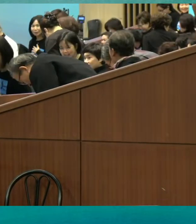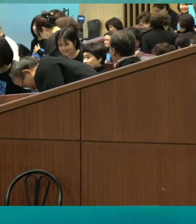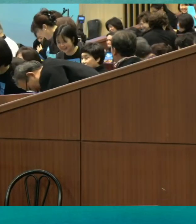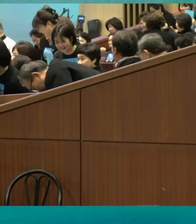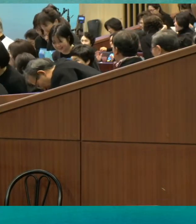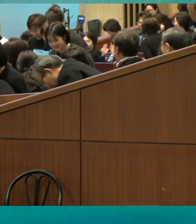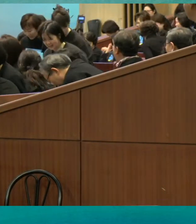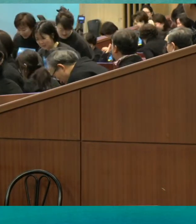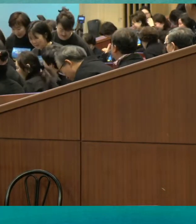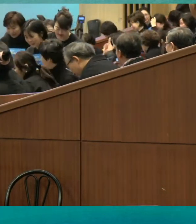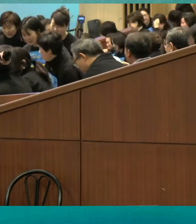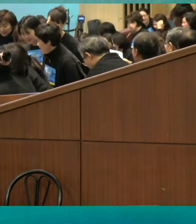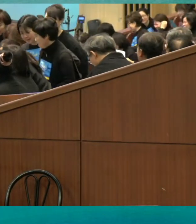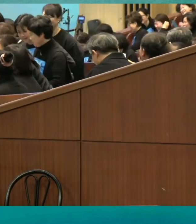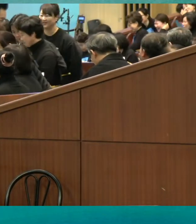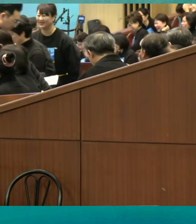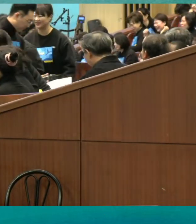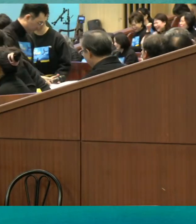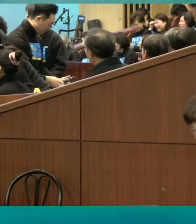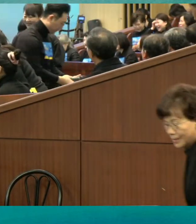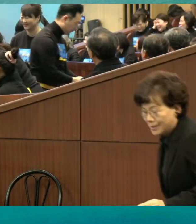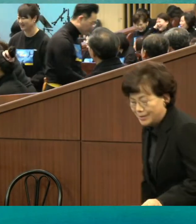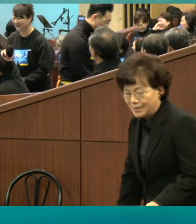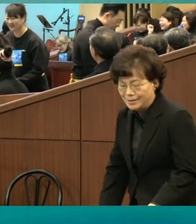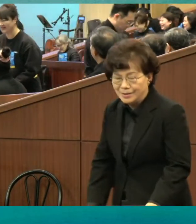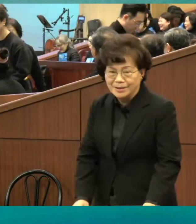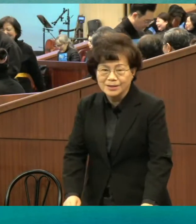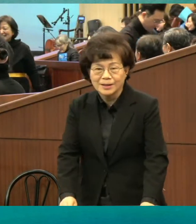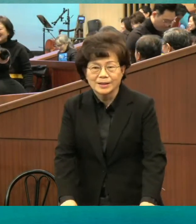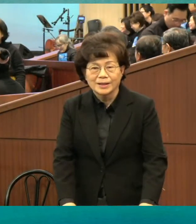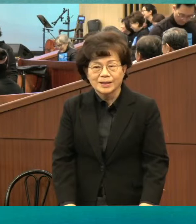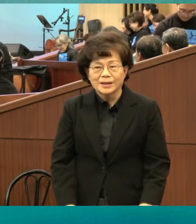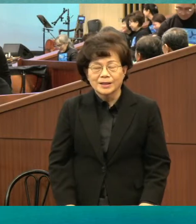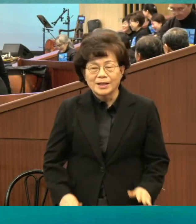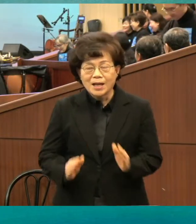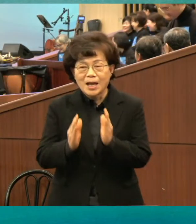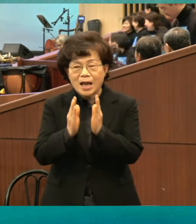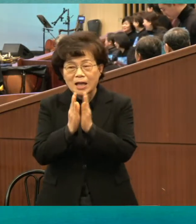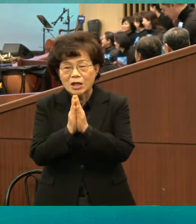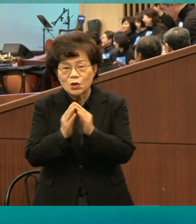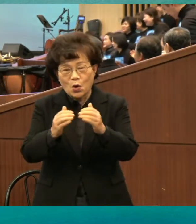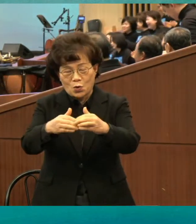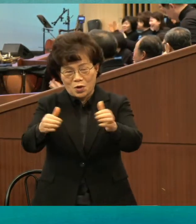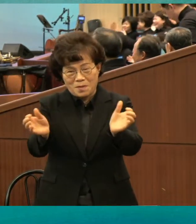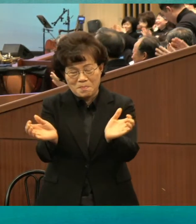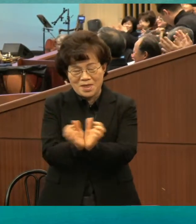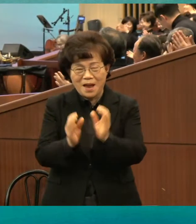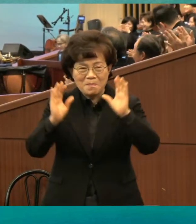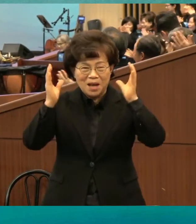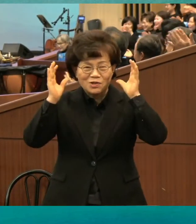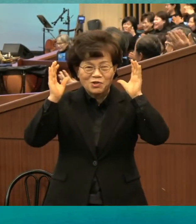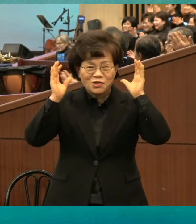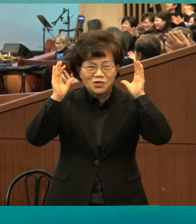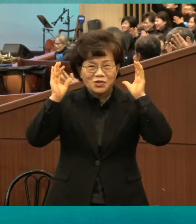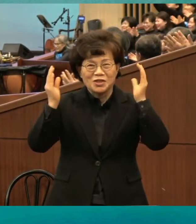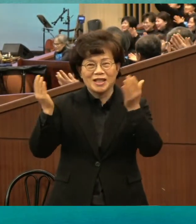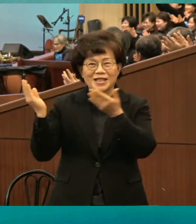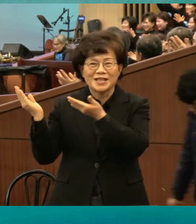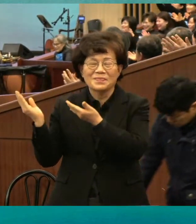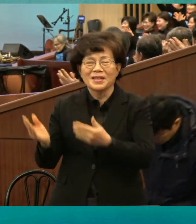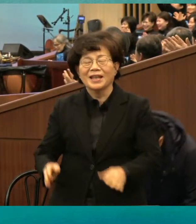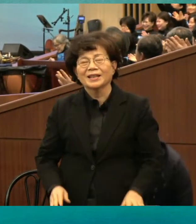아이고 새벽에 수고하셨습니다. 우리 기도국인데요. 박수 한번 격려하겠습니다. 열심히 우리 교회를